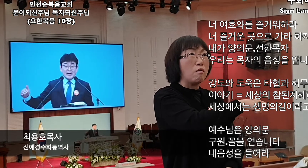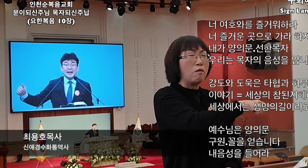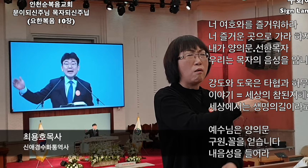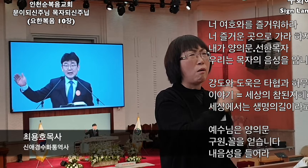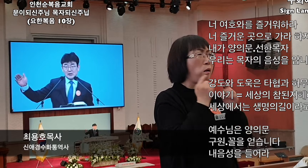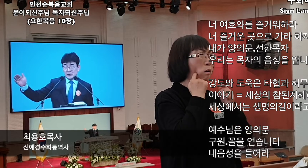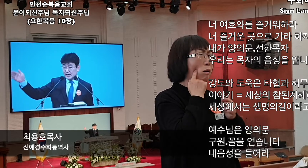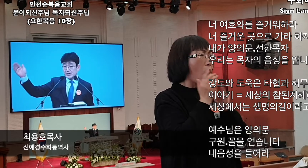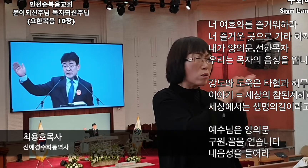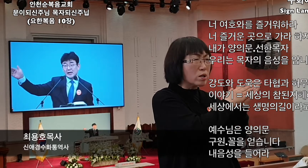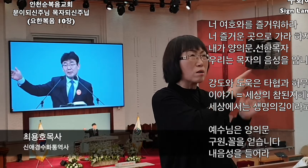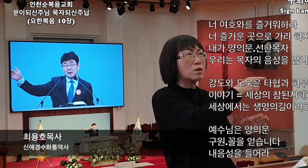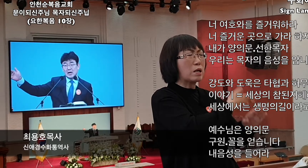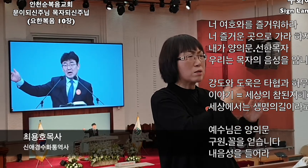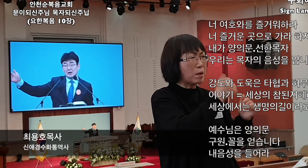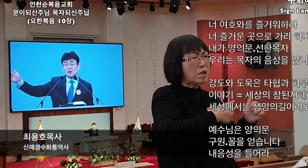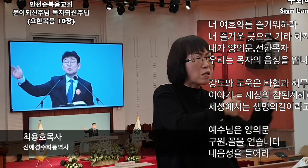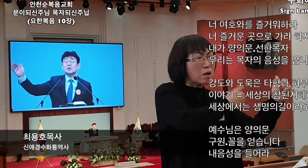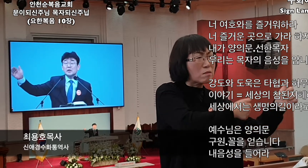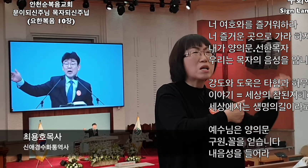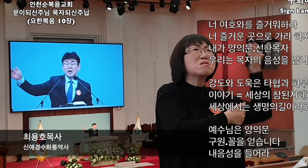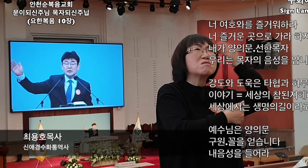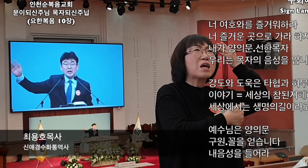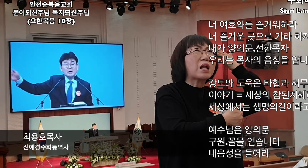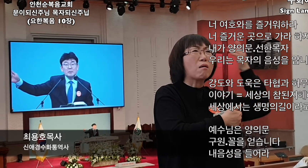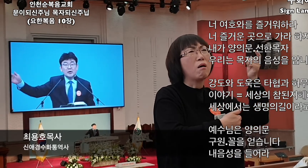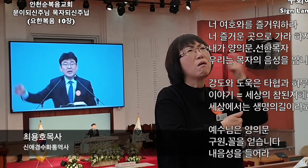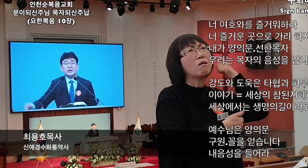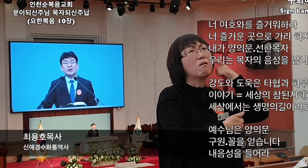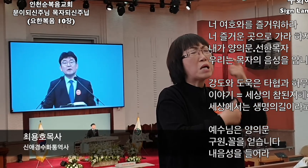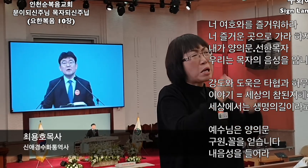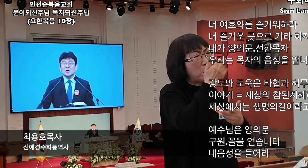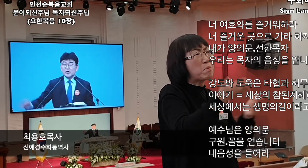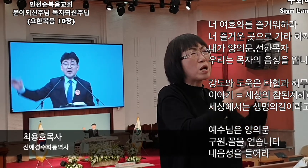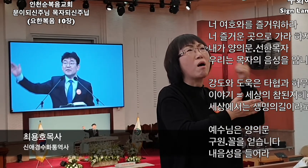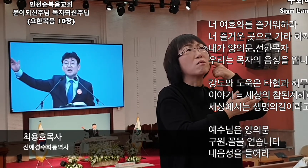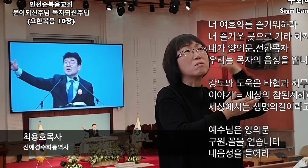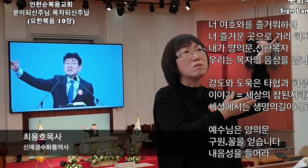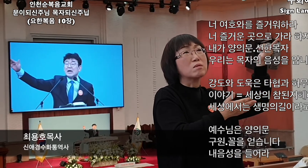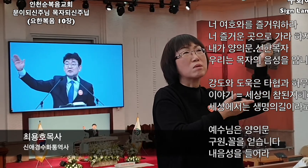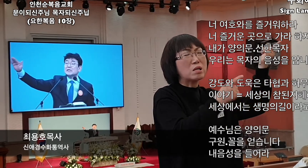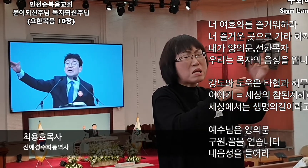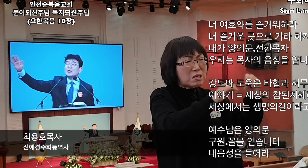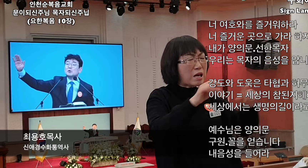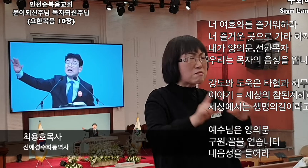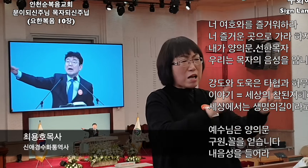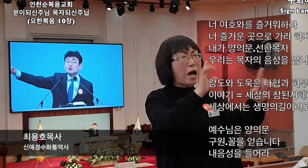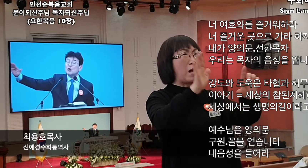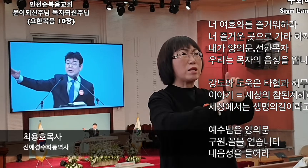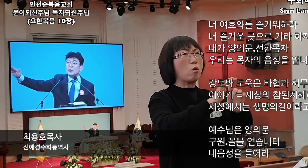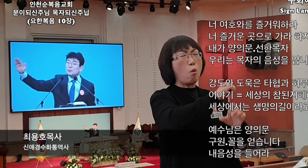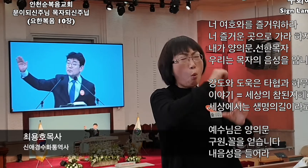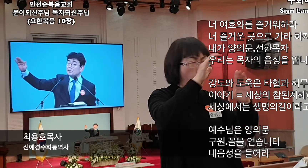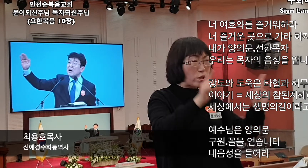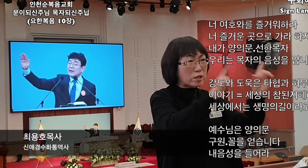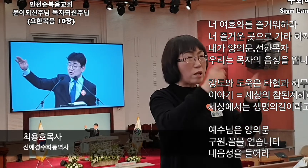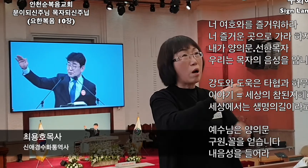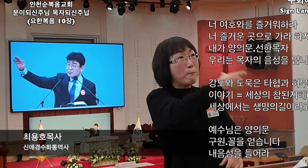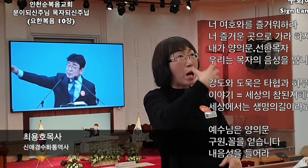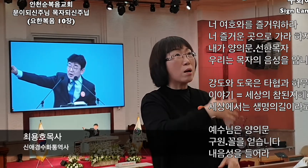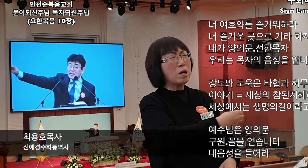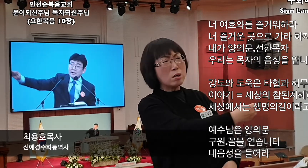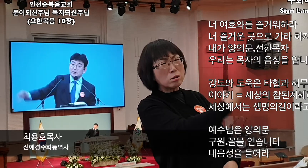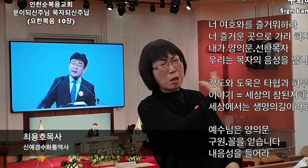하는 대로 따라가야지. 그게 지혜랍니다. 그리고 그게 생명의 길이래요. 그래야 네가 이 땅에서 잘되고 장수하리라고